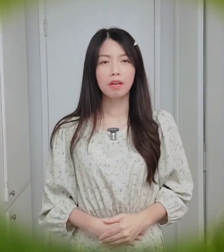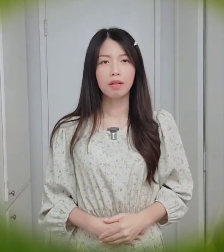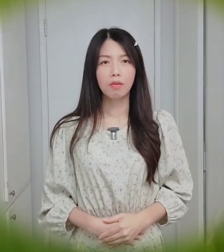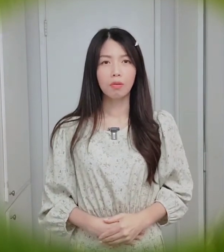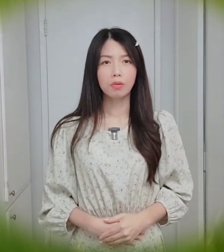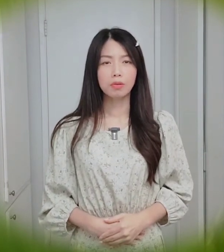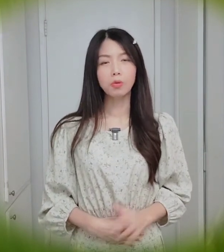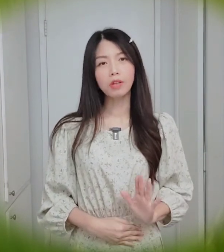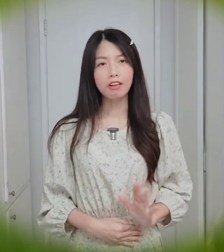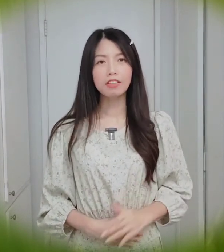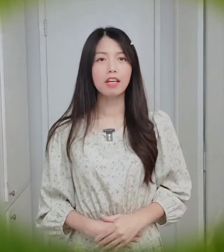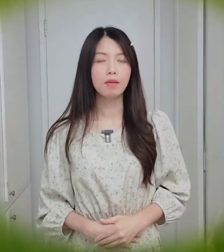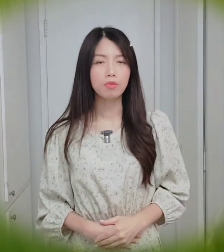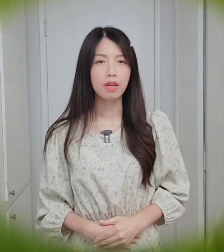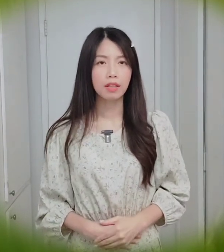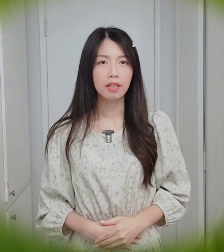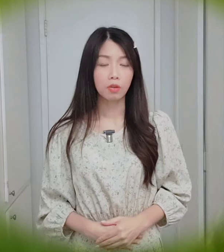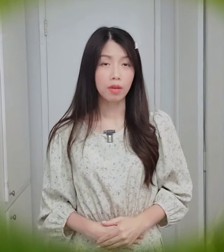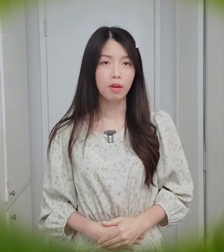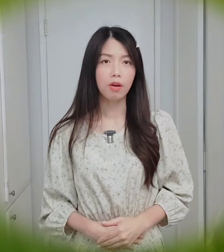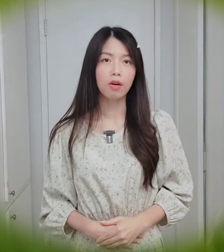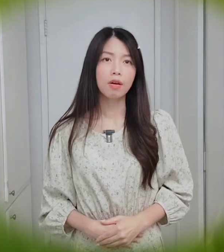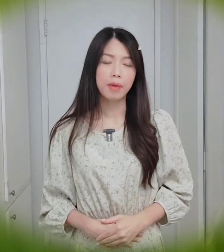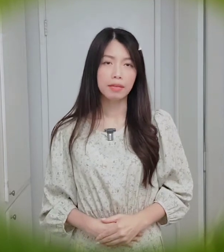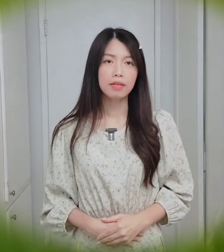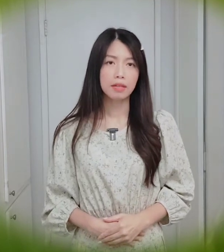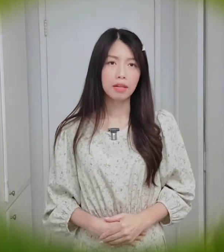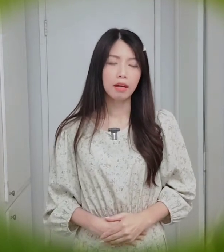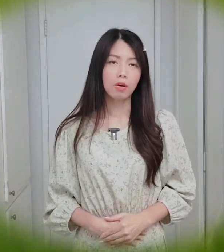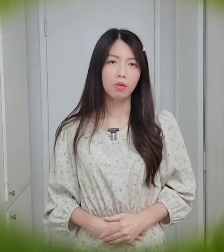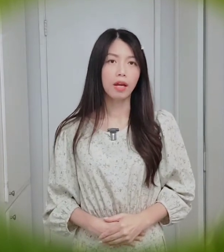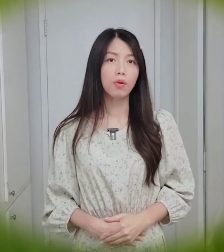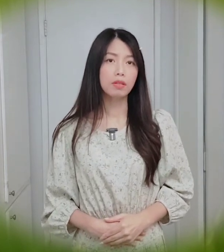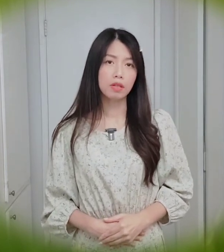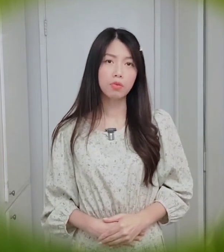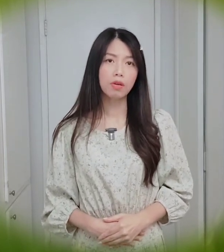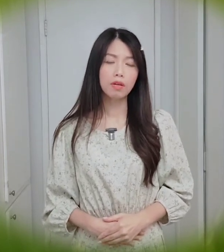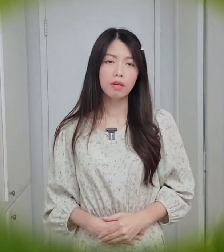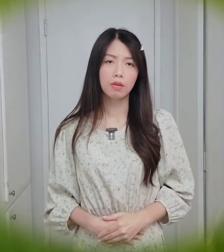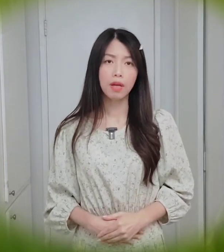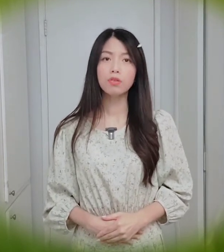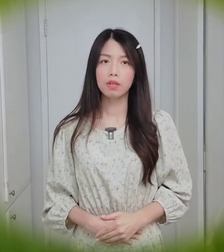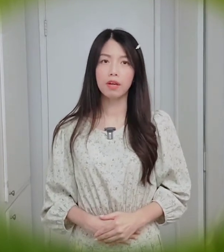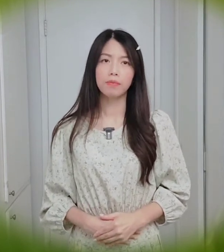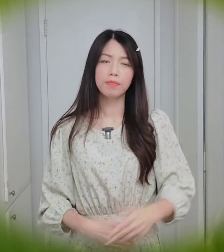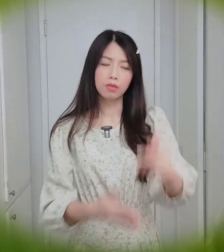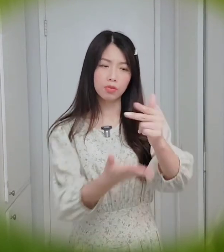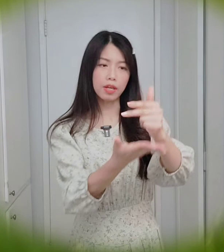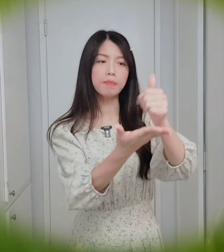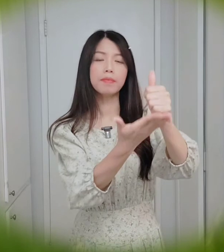묻는 전혀 다른 뜻의 문장이 돼서요. 반드시 나라고 하는 뜻의 수어를 해주셔야